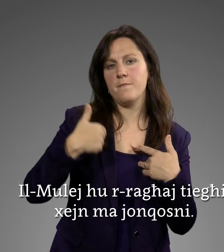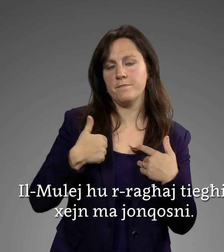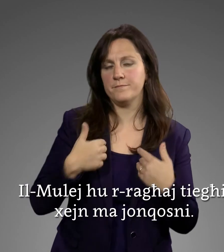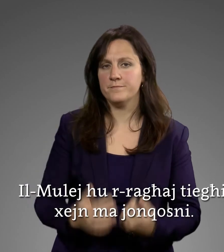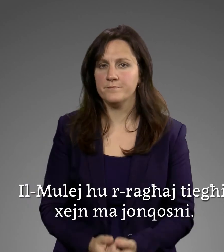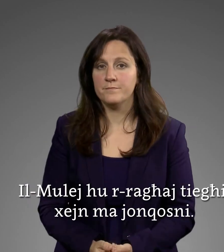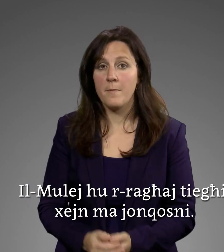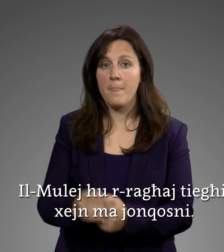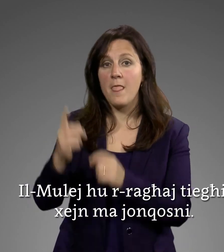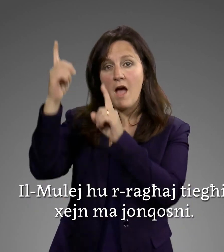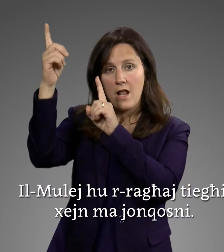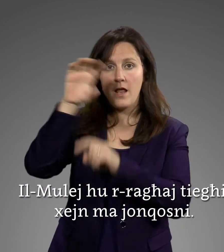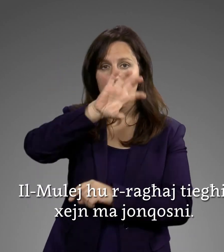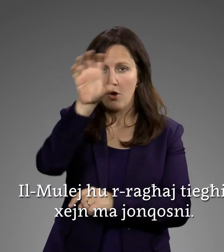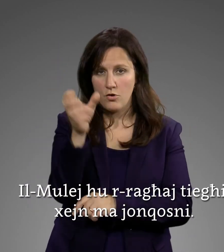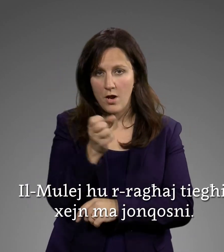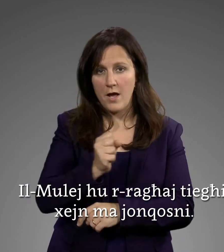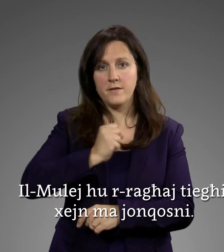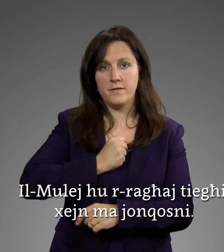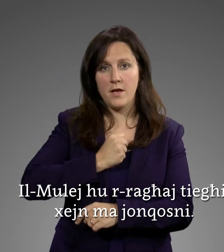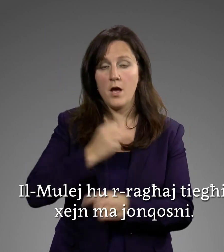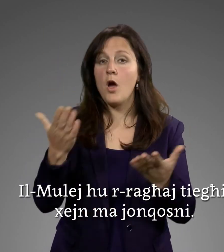Il-mulej u r-raj tiegħi xejn ma jonqosni.